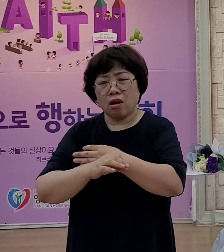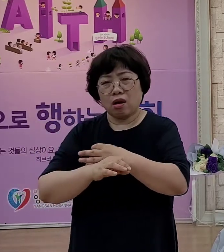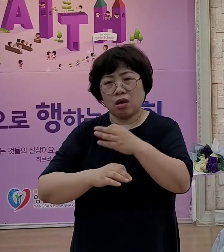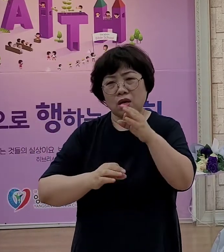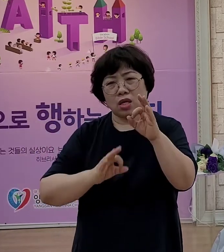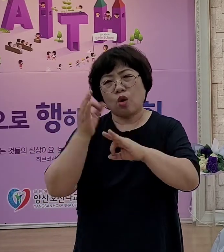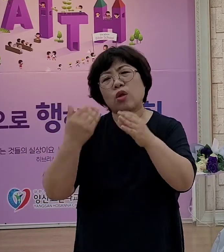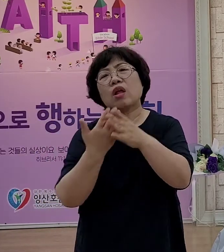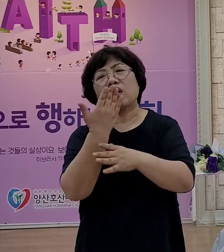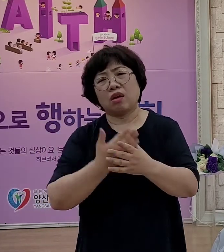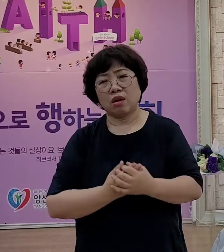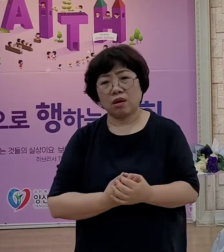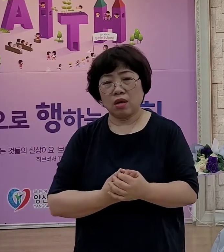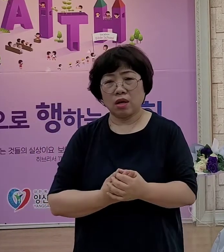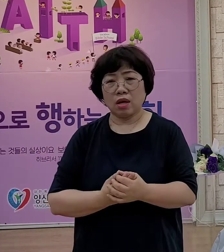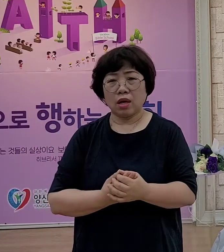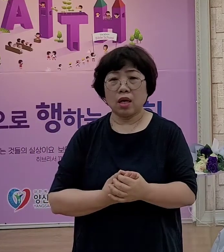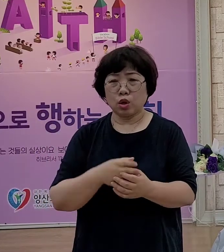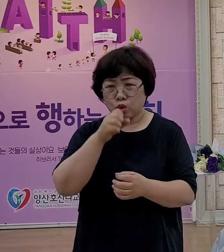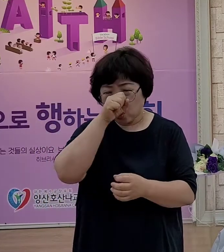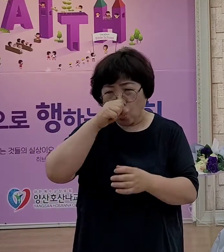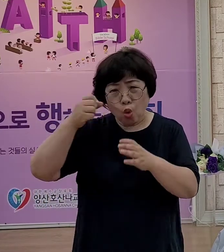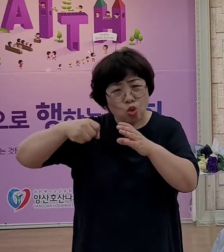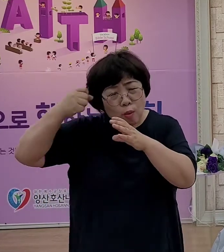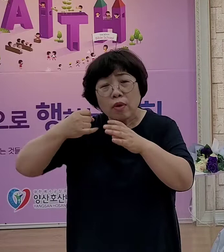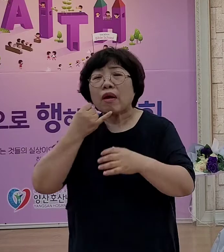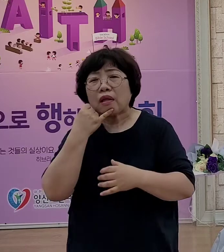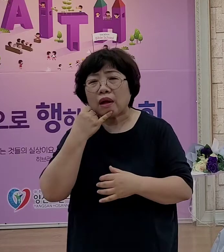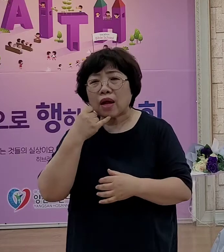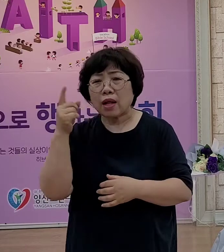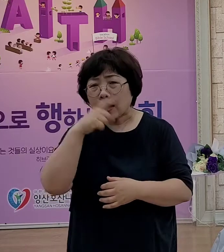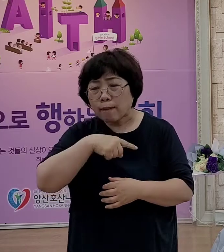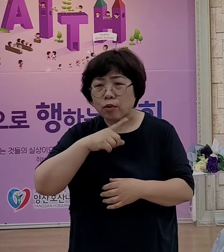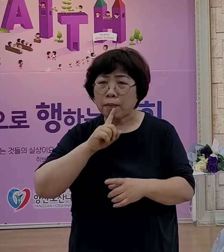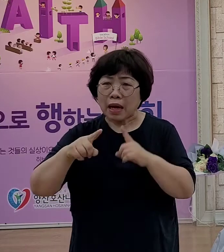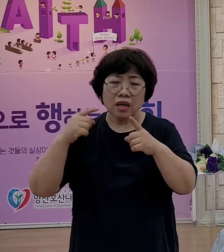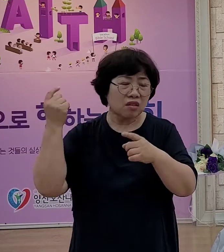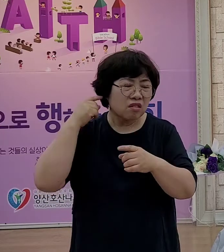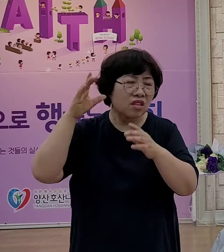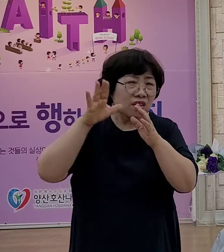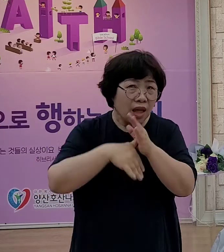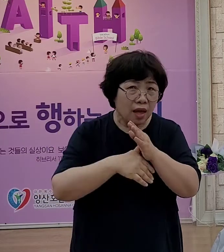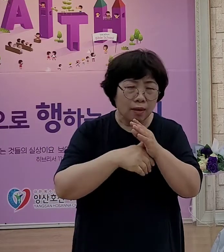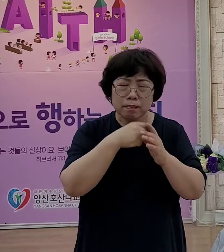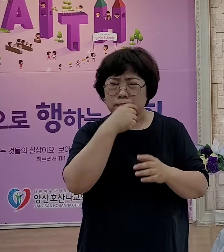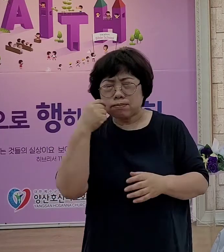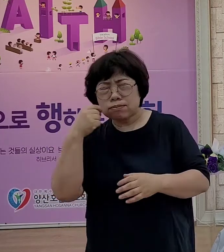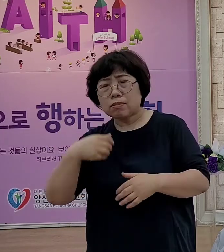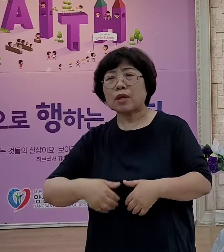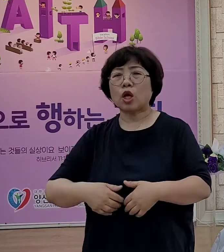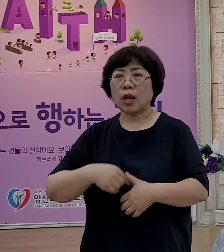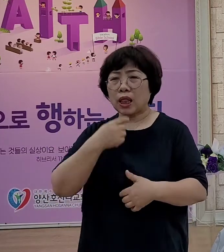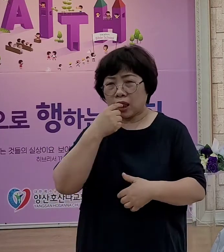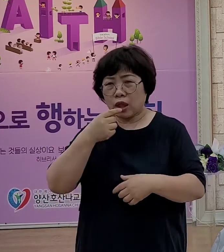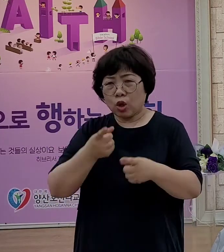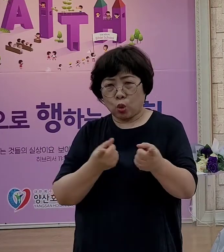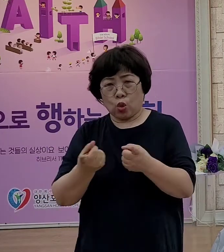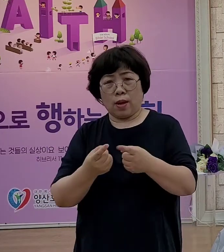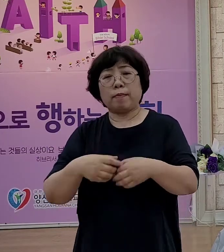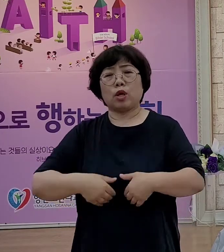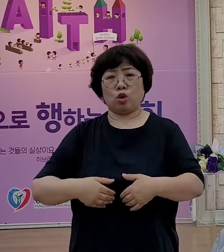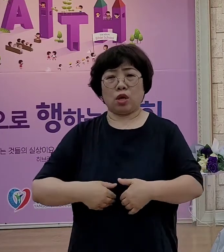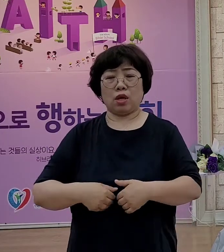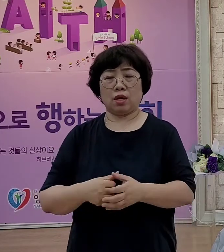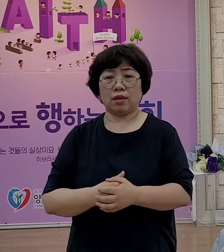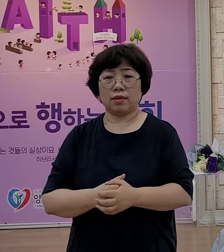상관없어요. 근데 남에 대한 나쁜 일이나 안 좋은 소문에 대해서는 그리고 내 이